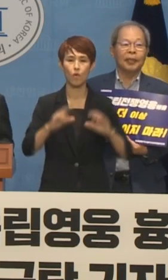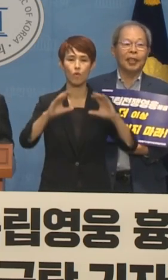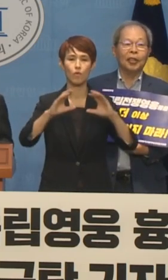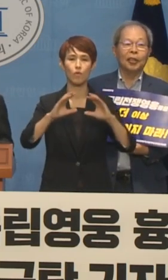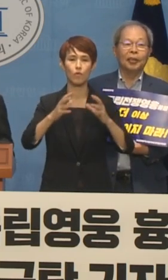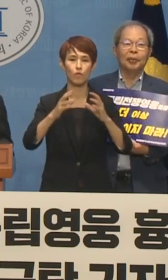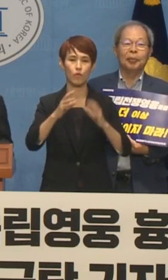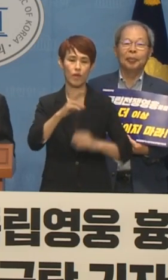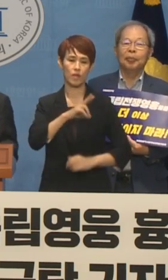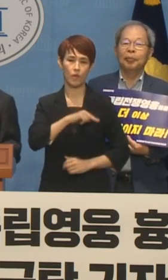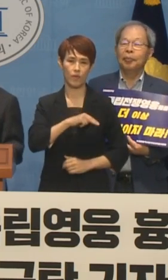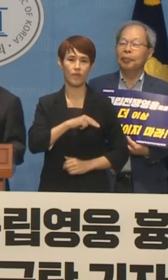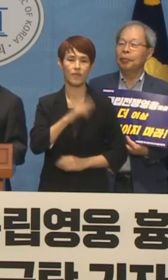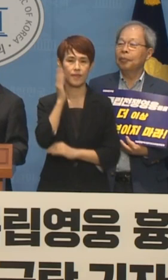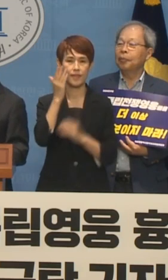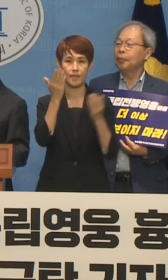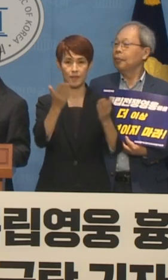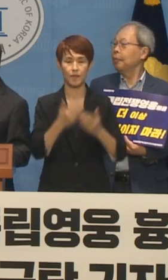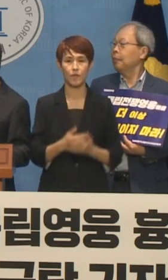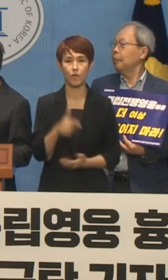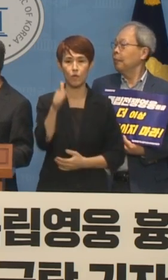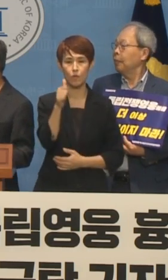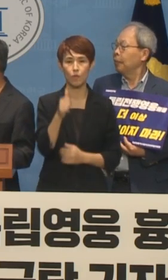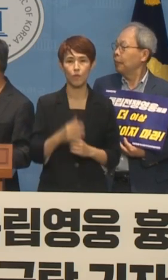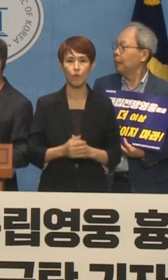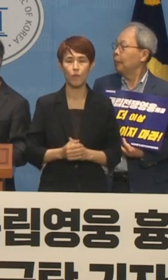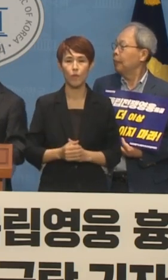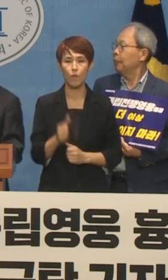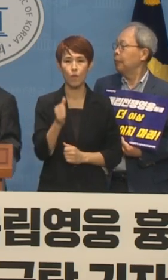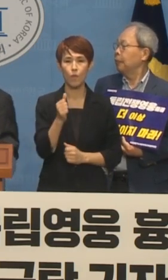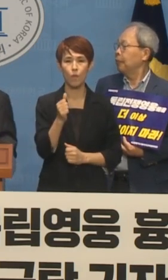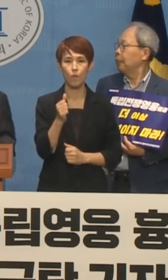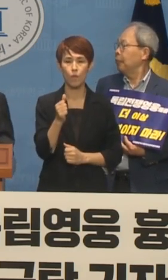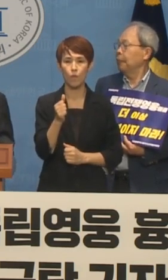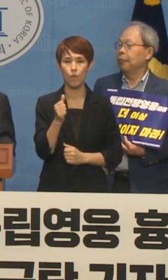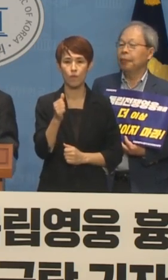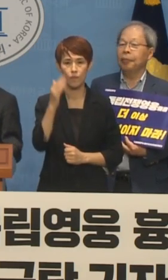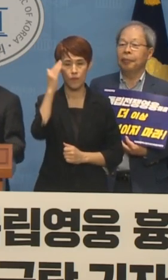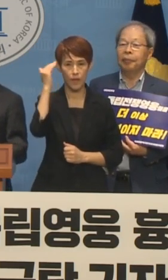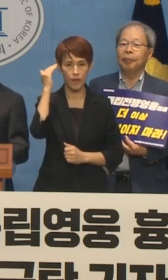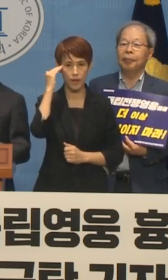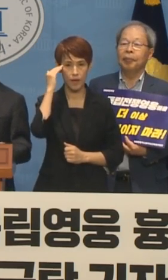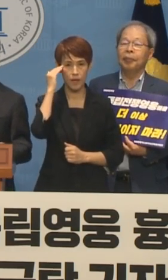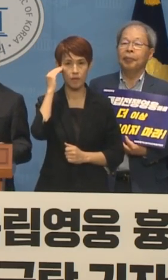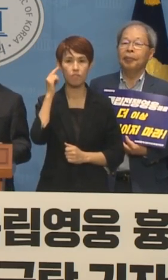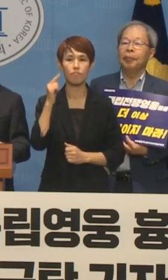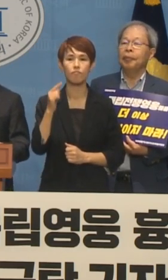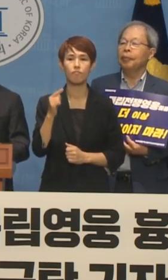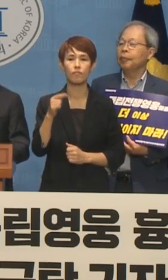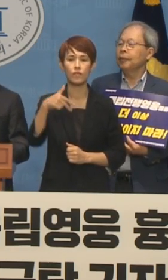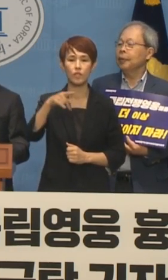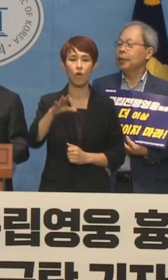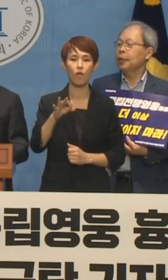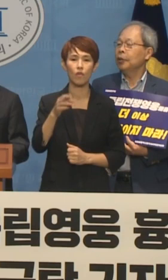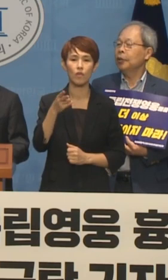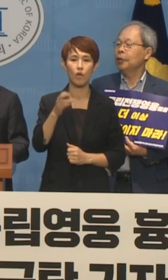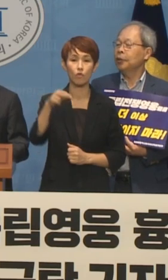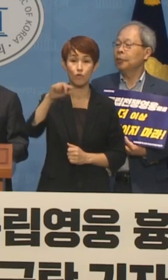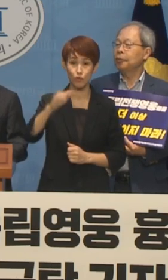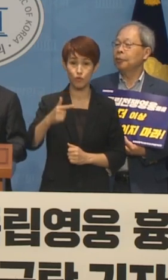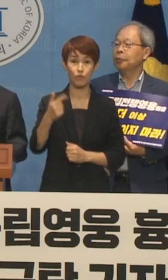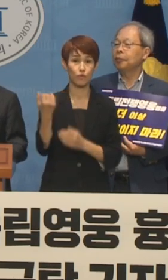그럼 먼저 그 정영순 대한고려협회 이사장님 말씀 있겠는데, 정영순